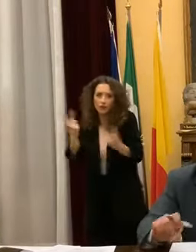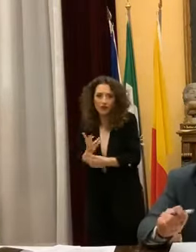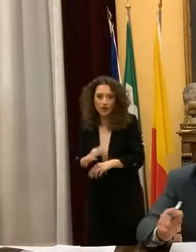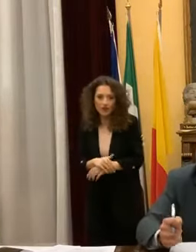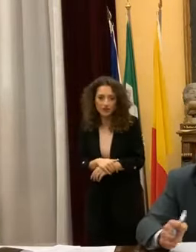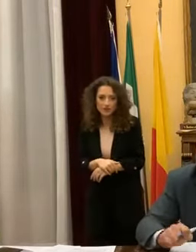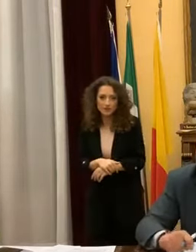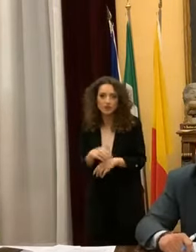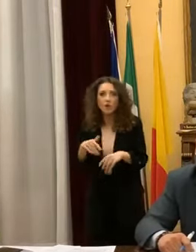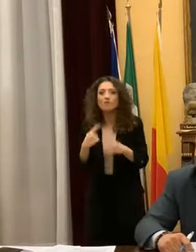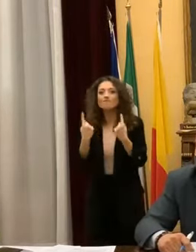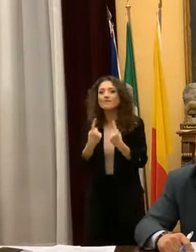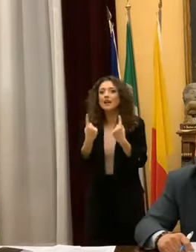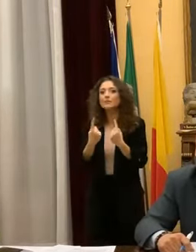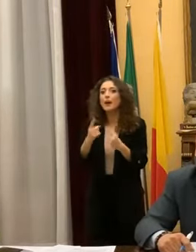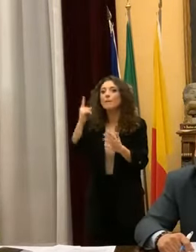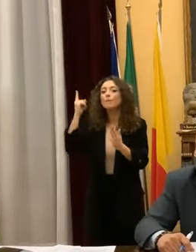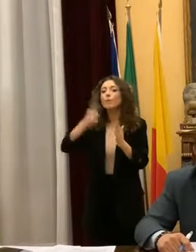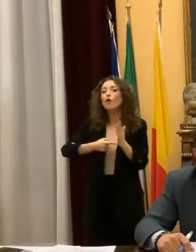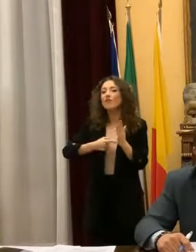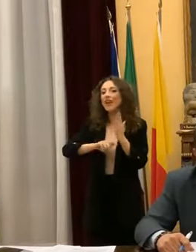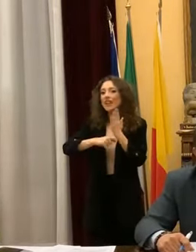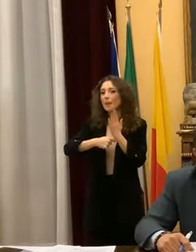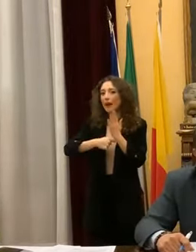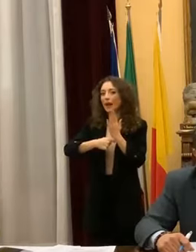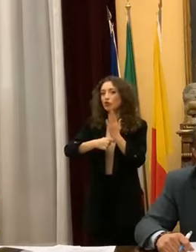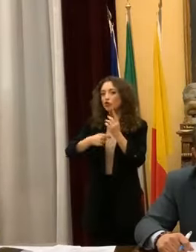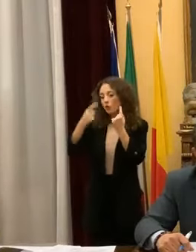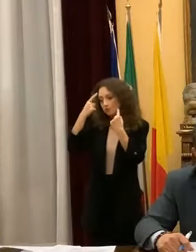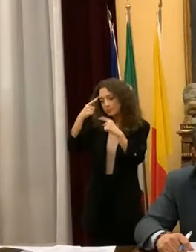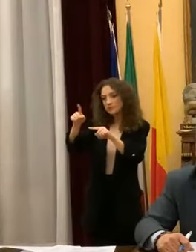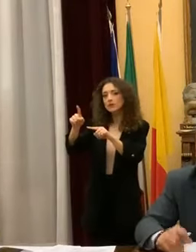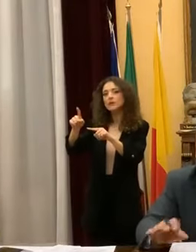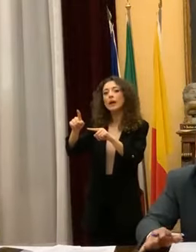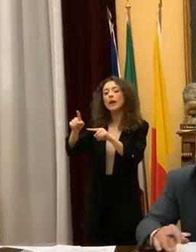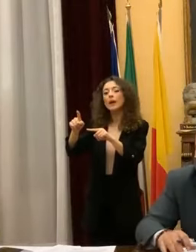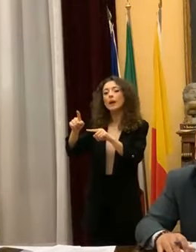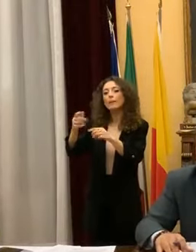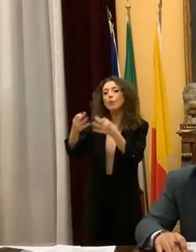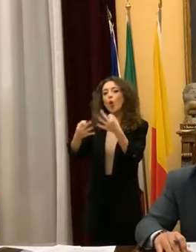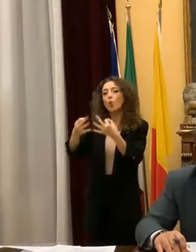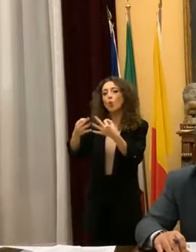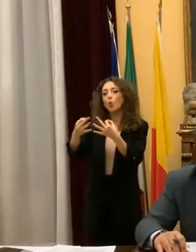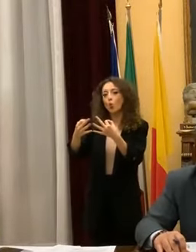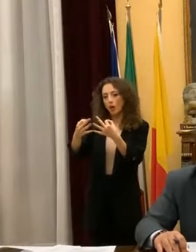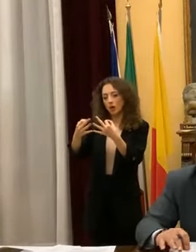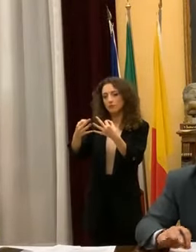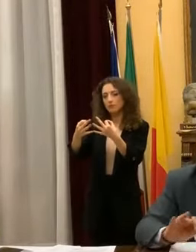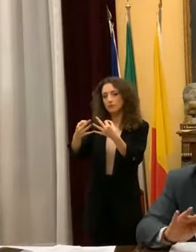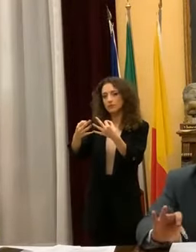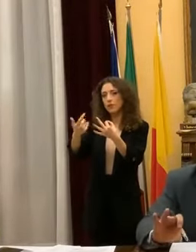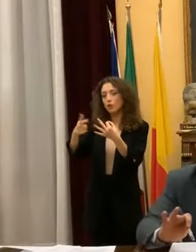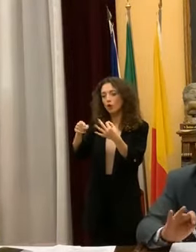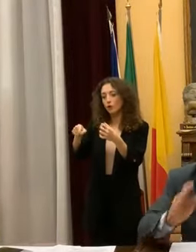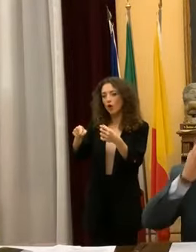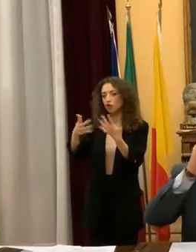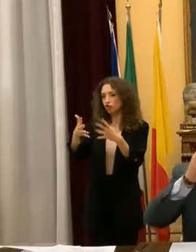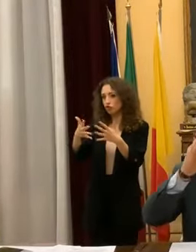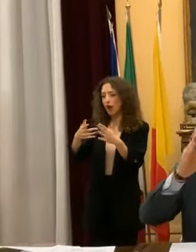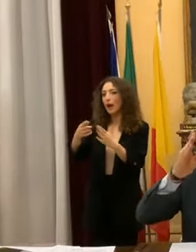si chiude il cerchio, guardate oggi. Cioè oggi si chiude il cerchio con questo provvedimento anche di sospensione.